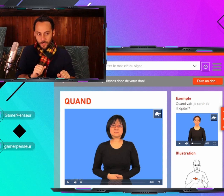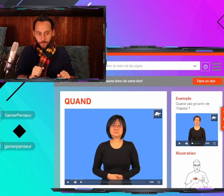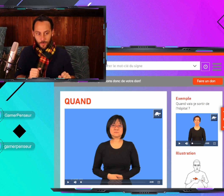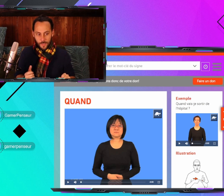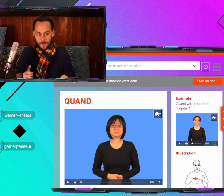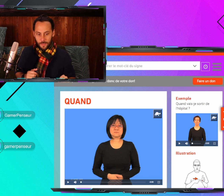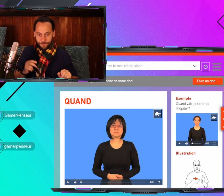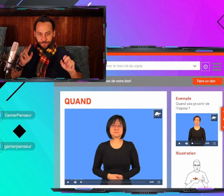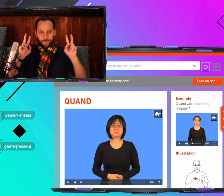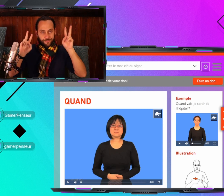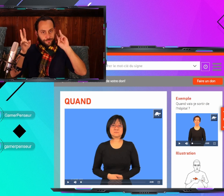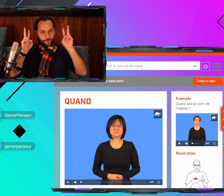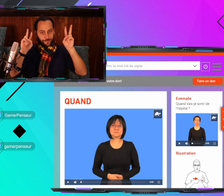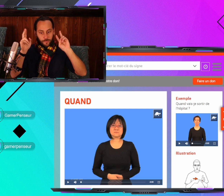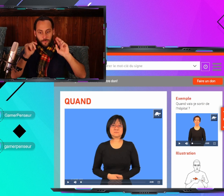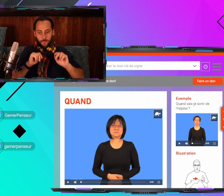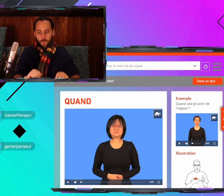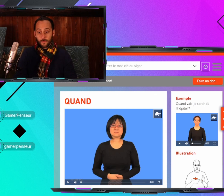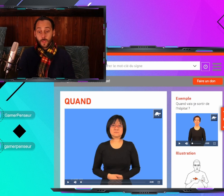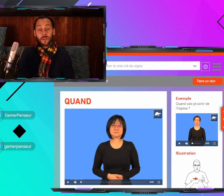Je pense qu'il faut penser à ça.